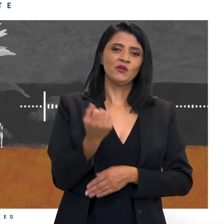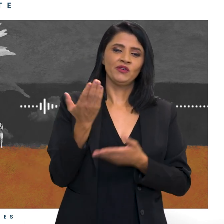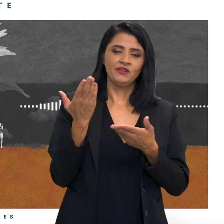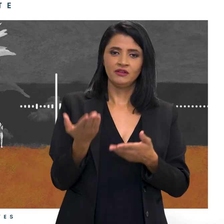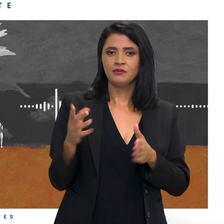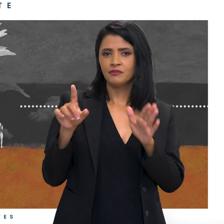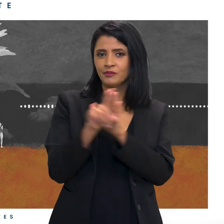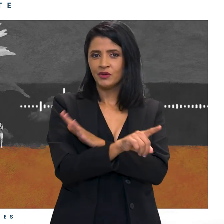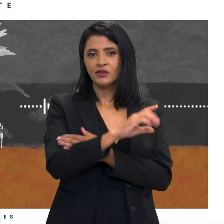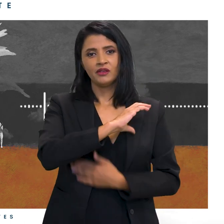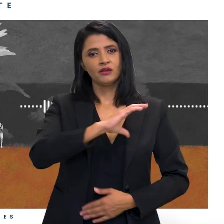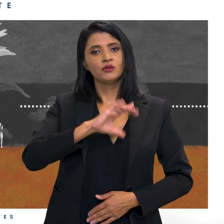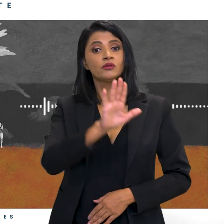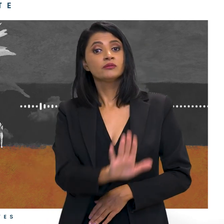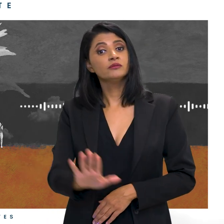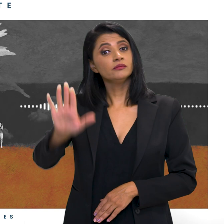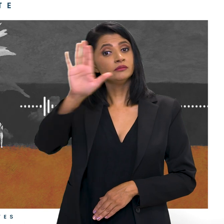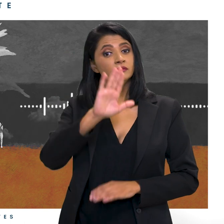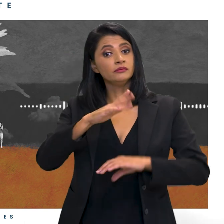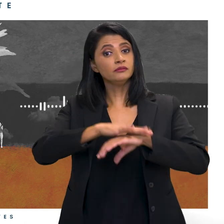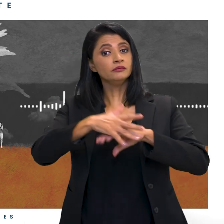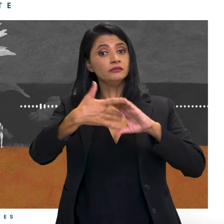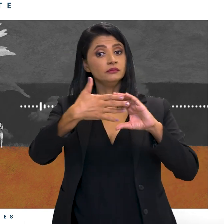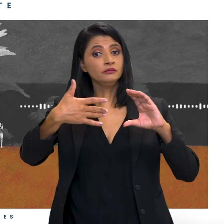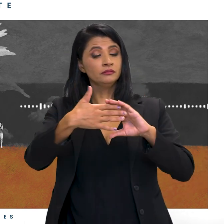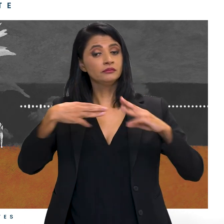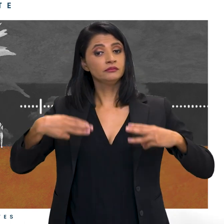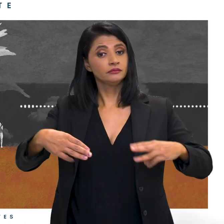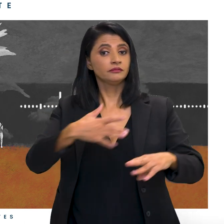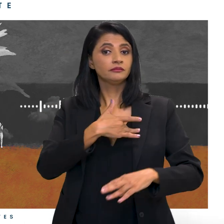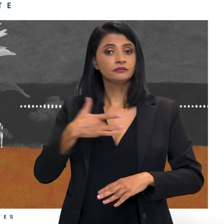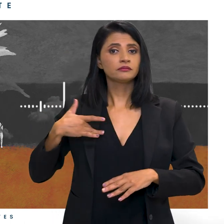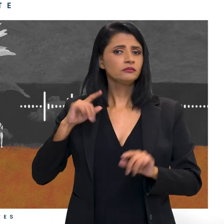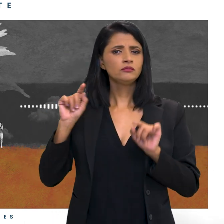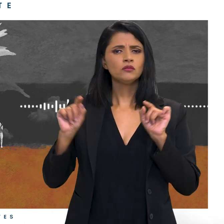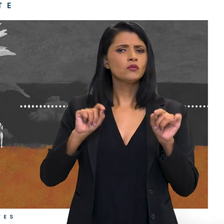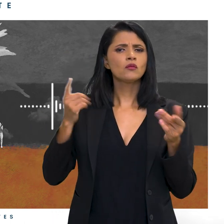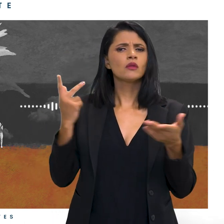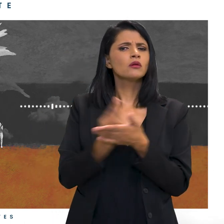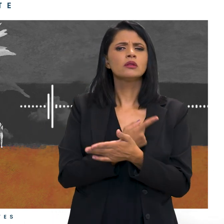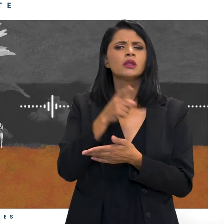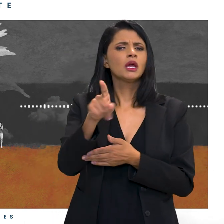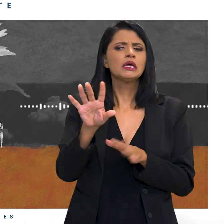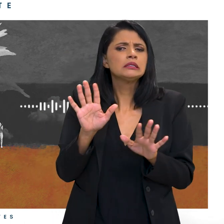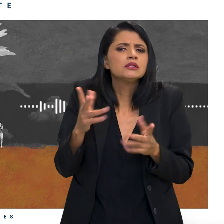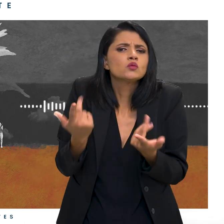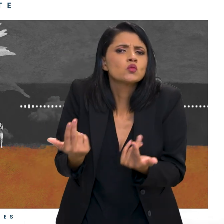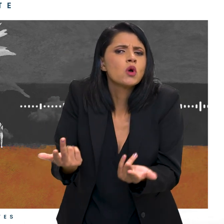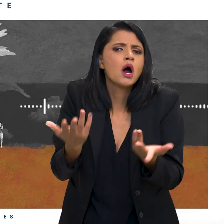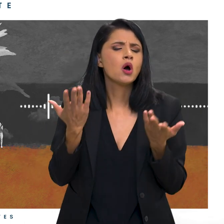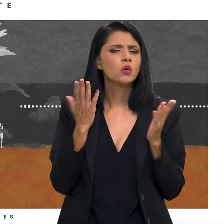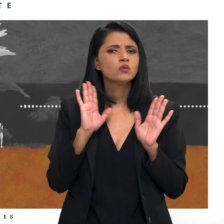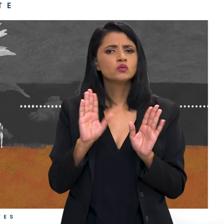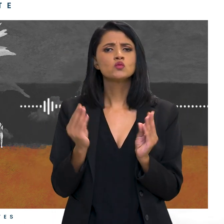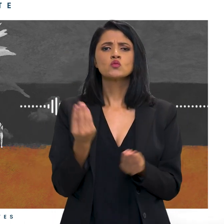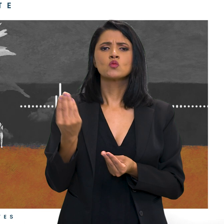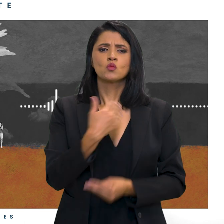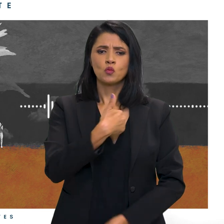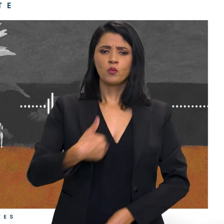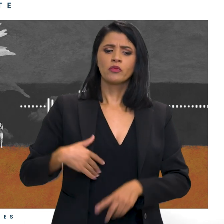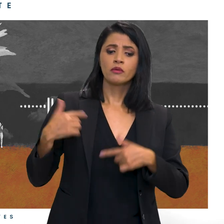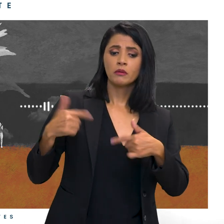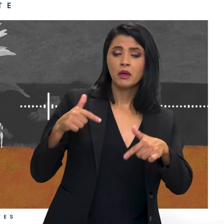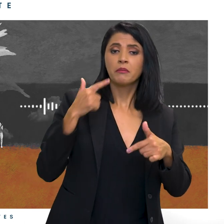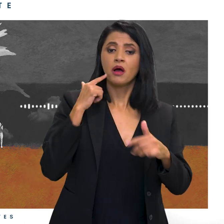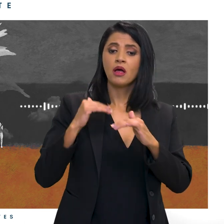vez, salvando o dia. E eu perguntei para o coordenador-geral das doenças raras do Ministério da Saúde o que exatamente ocorre nesses casos e como